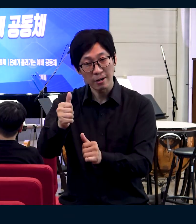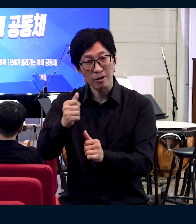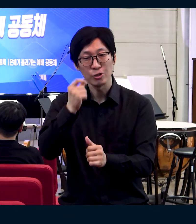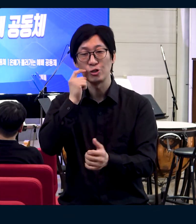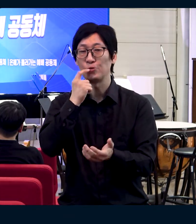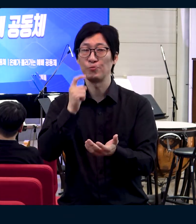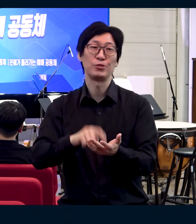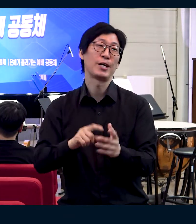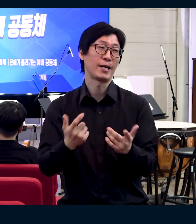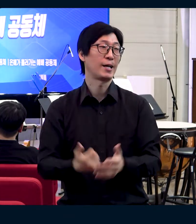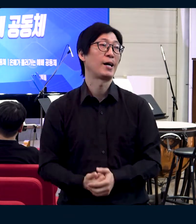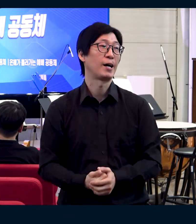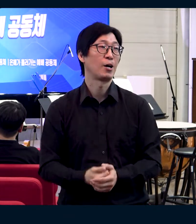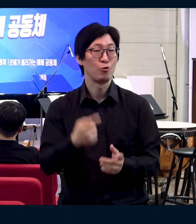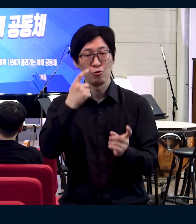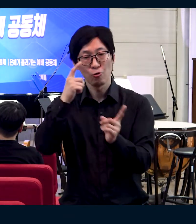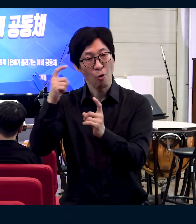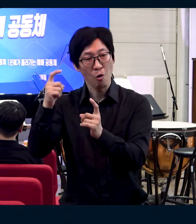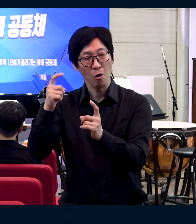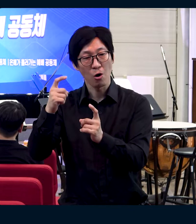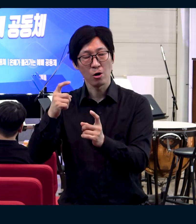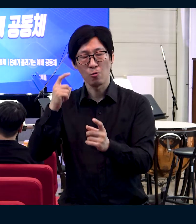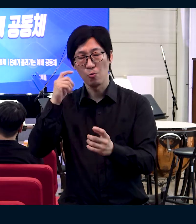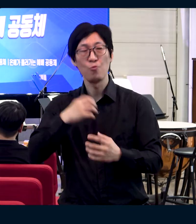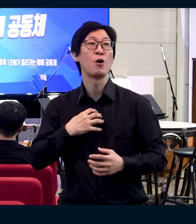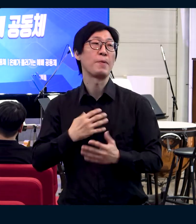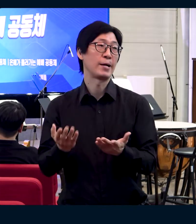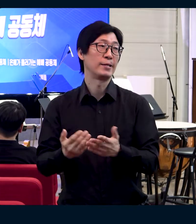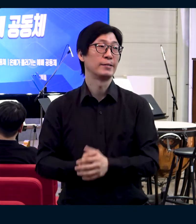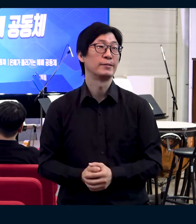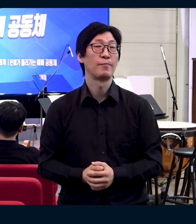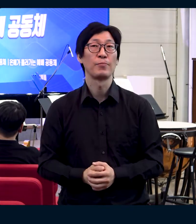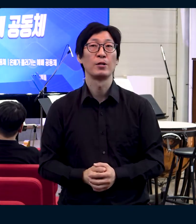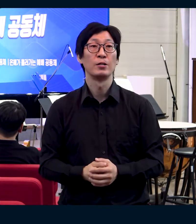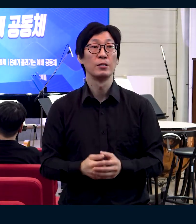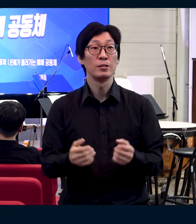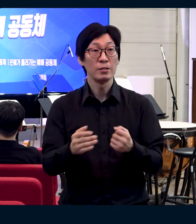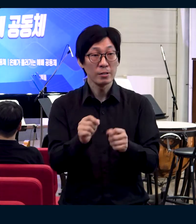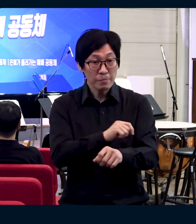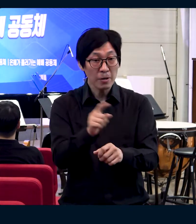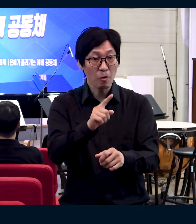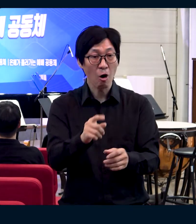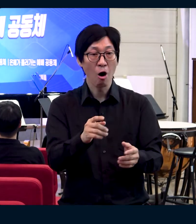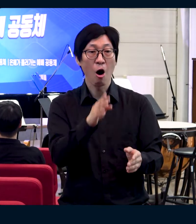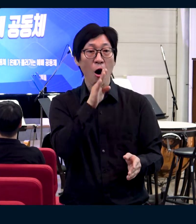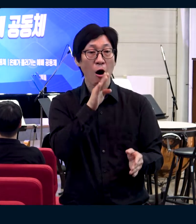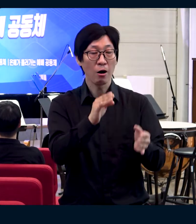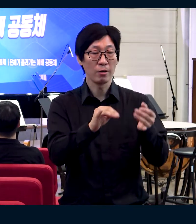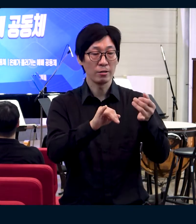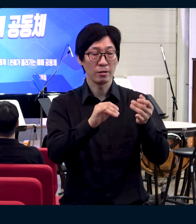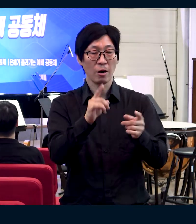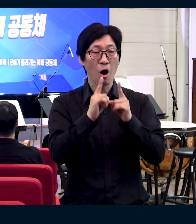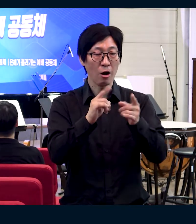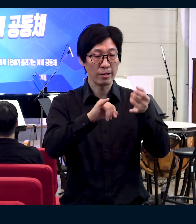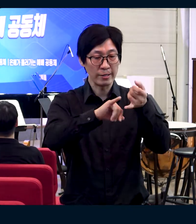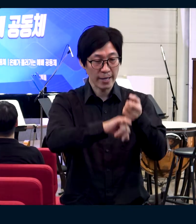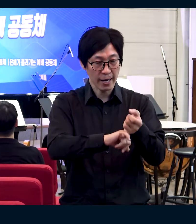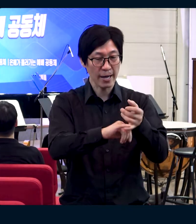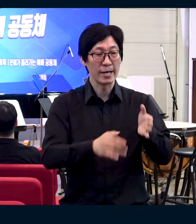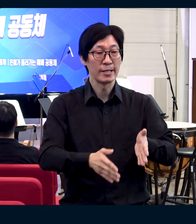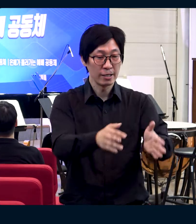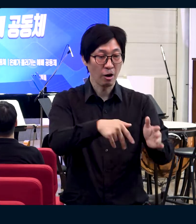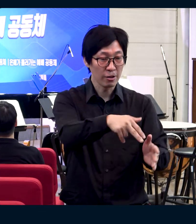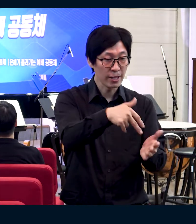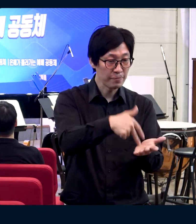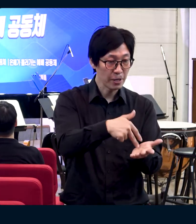이 유혹이 생각보다 위험한 거예요. 특별히 언약의 길을 가는 사람들한테는요, 이건 정말 위험합니다. 그래서